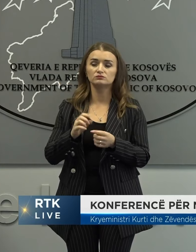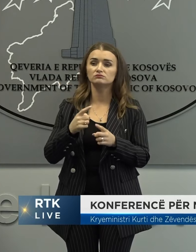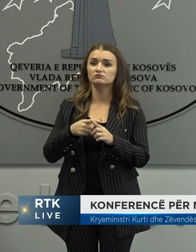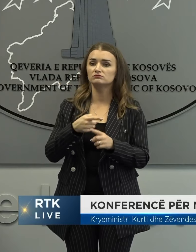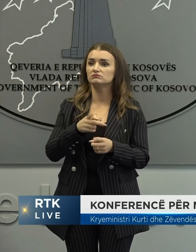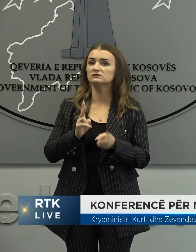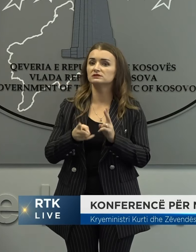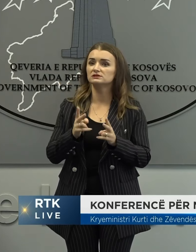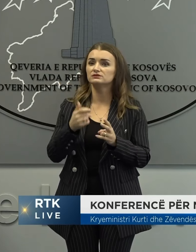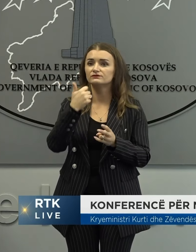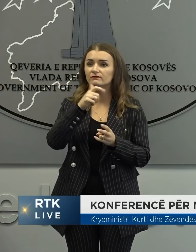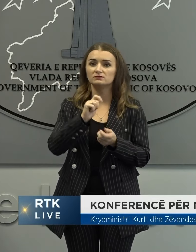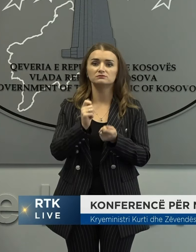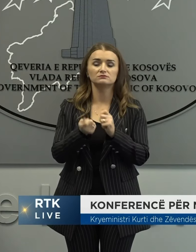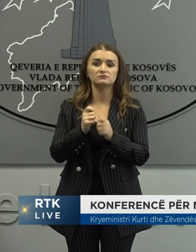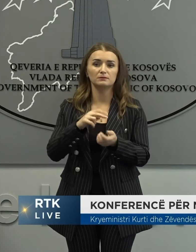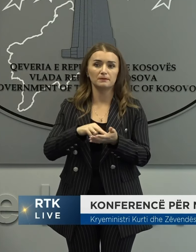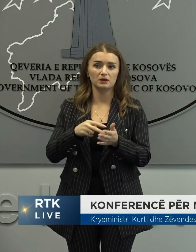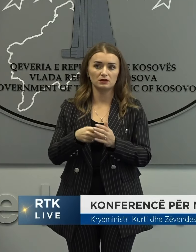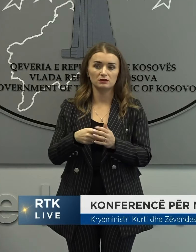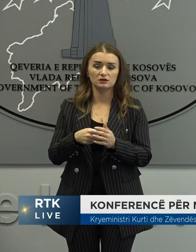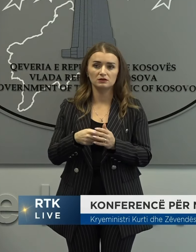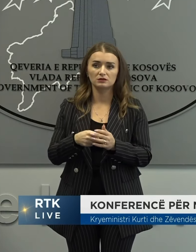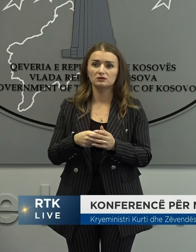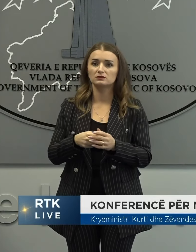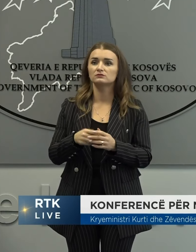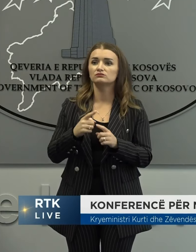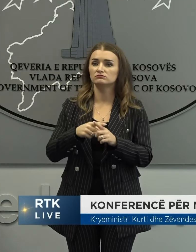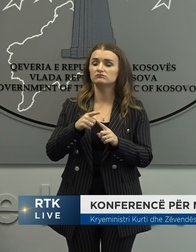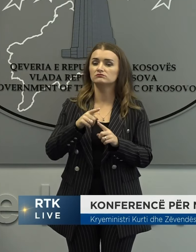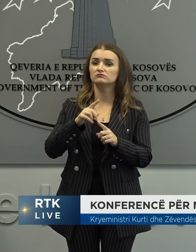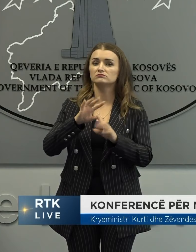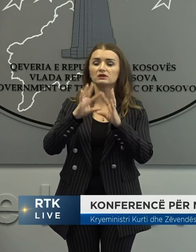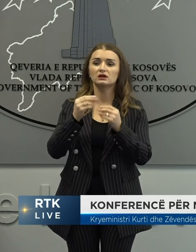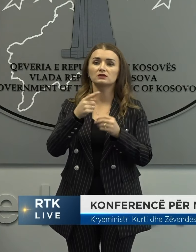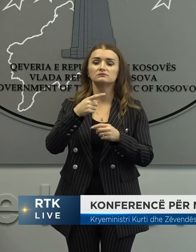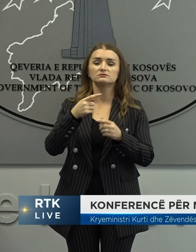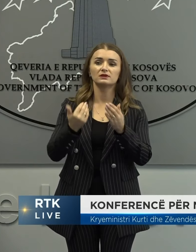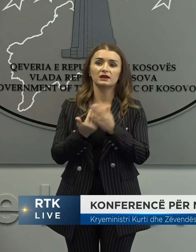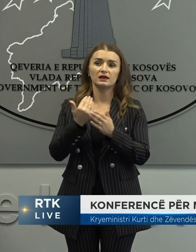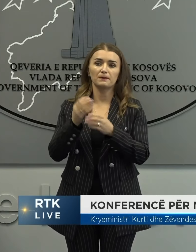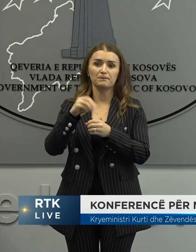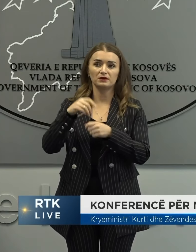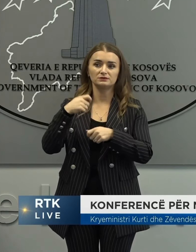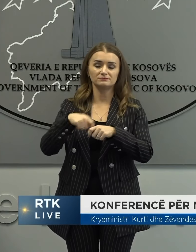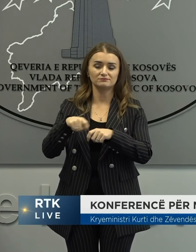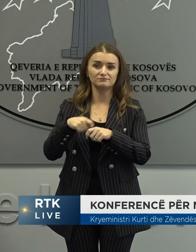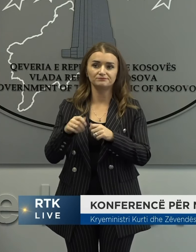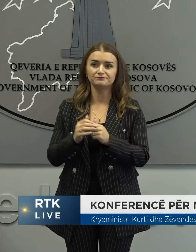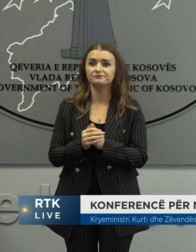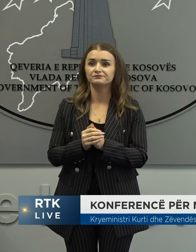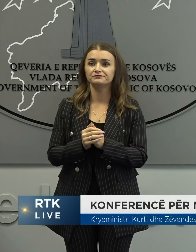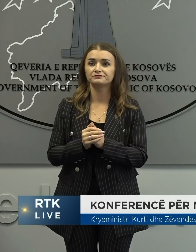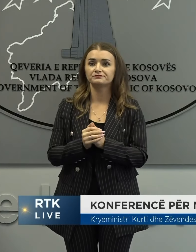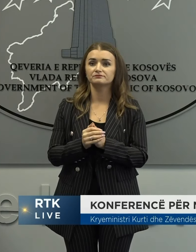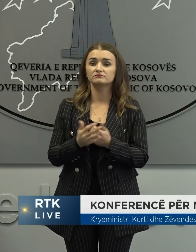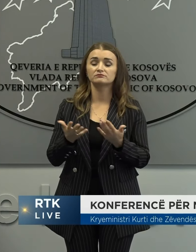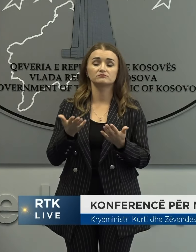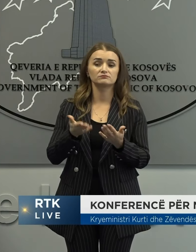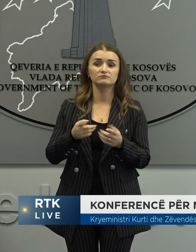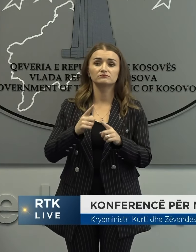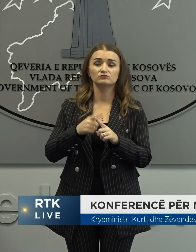energjisë dhe direktivës për performancën energjetike të ndërtesave. Tek tregu kemi apo reformat e tregut kemi transpozimin